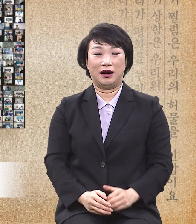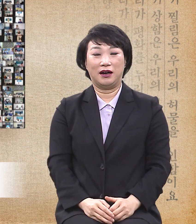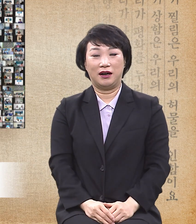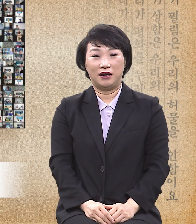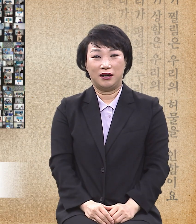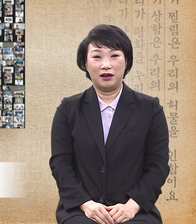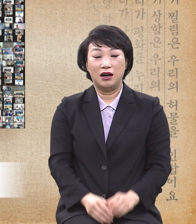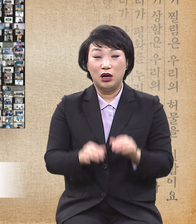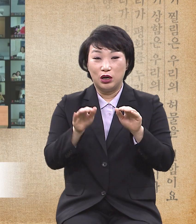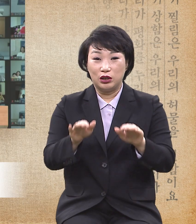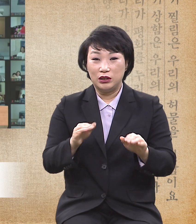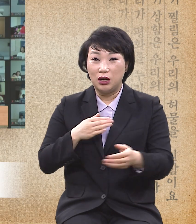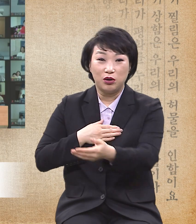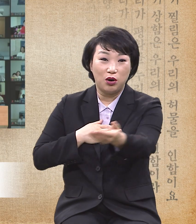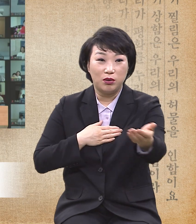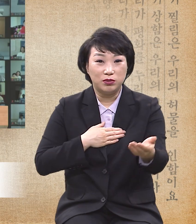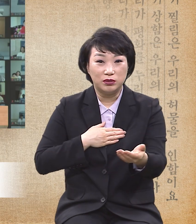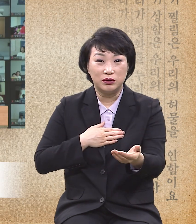그런데